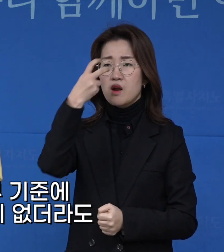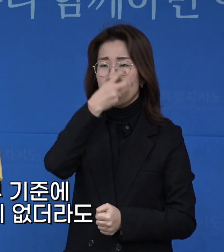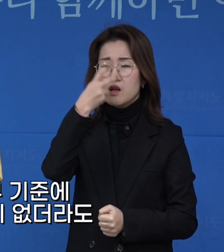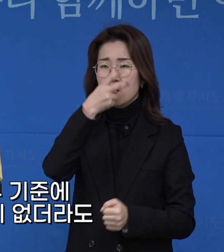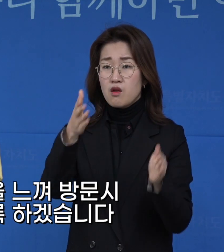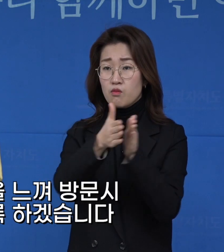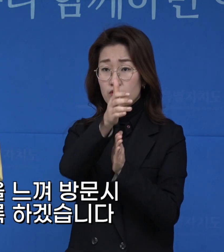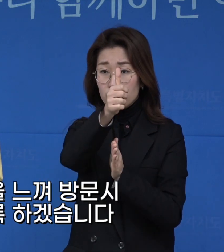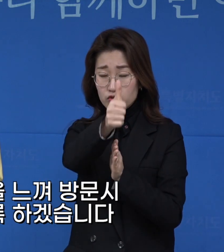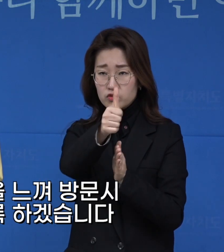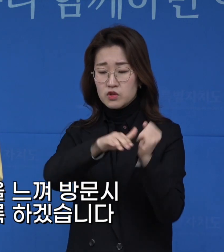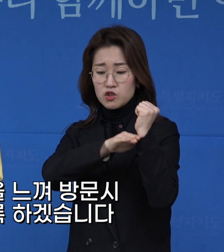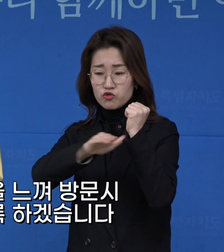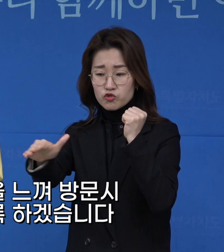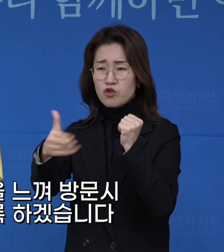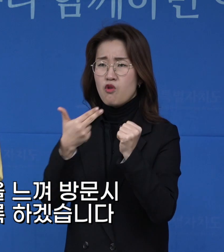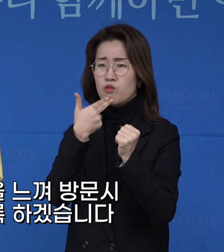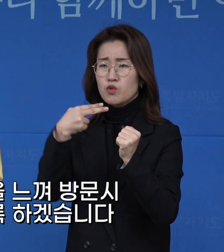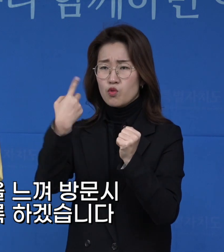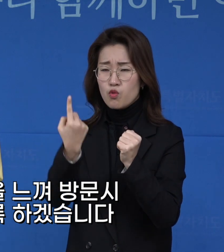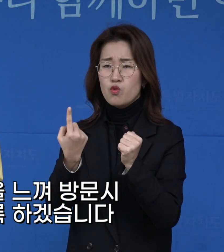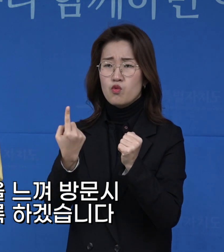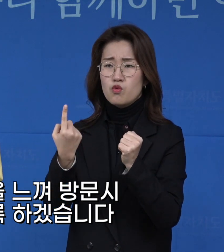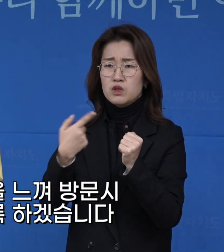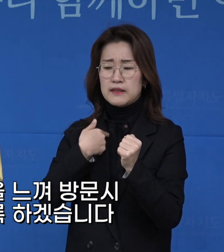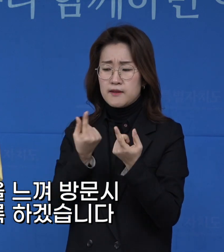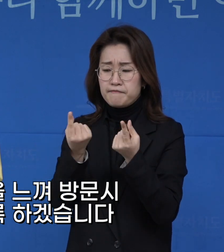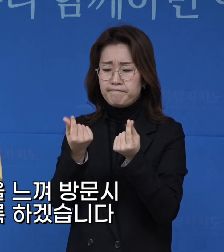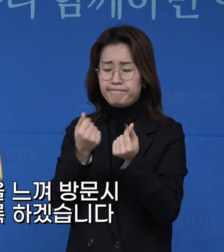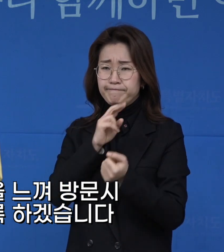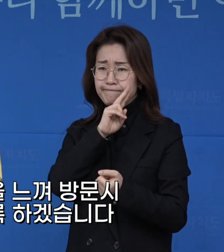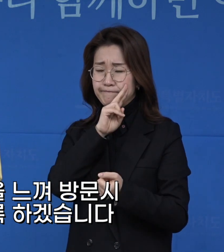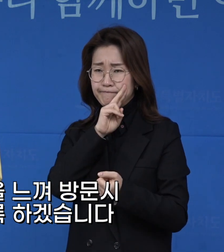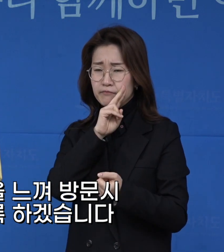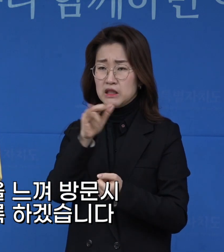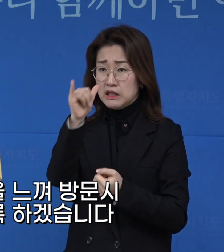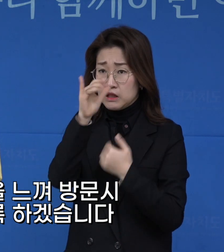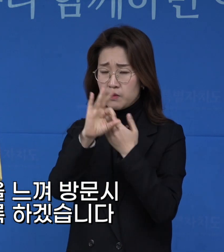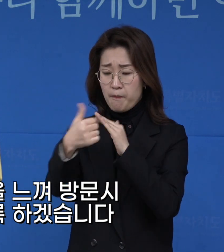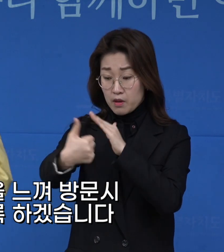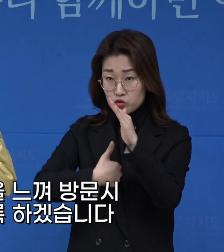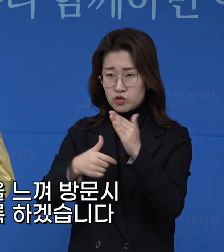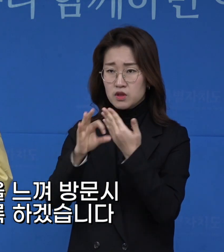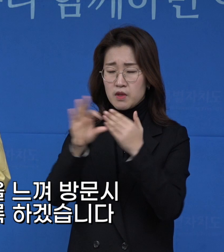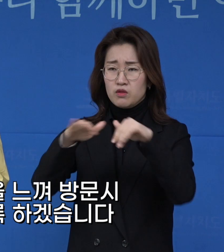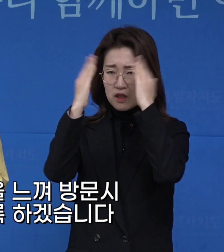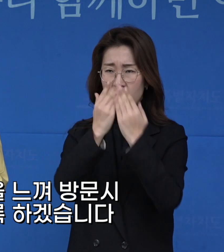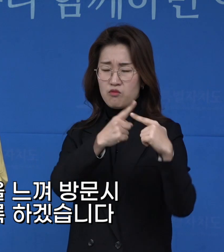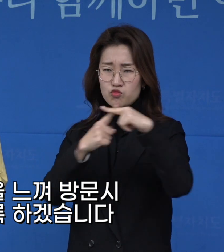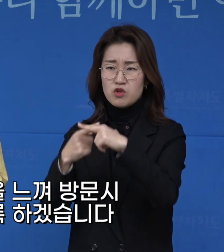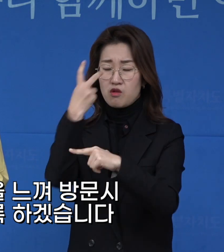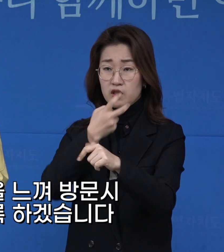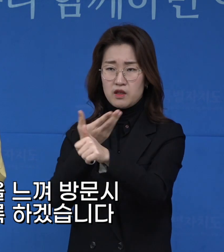없더라도 본인이 유사한 증상을 느껴서 밤문화를 경우에는 저는 검사를